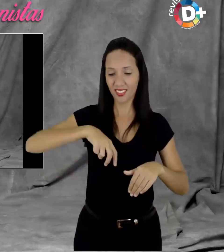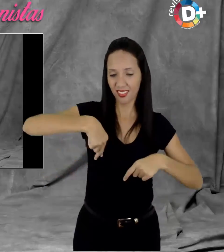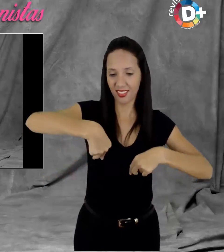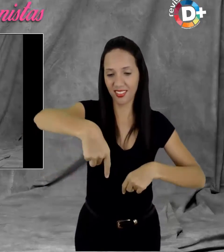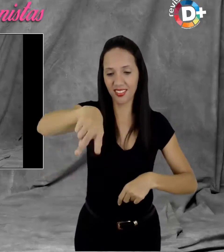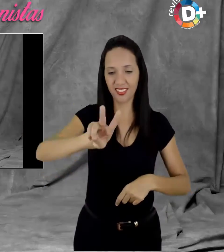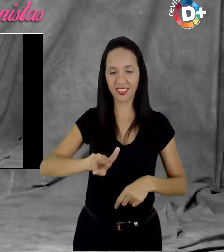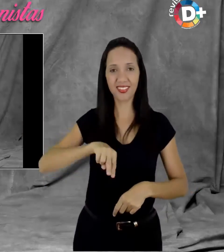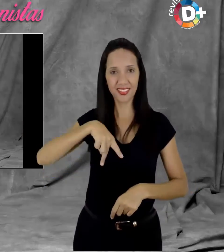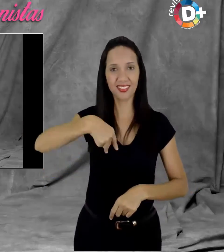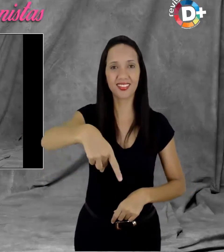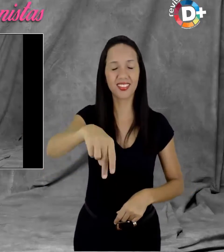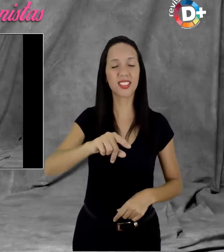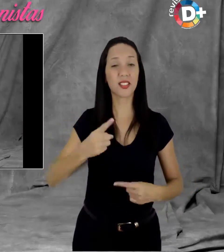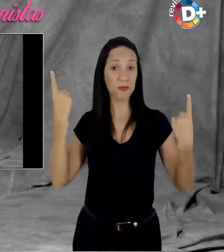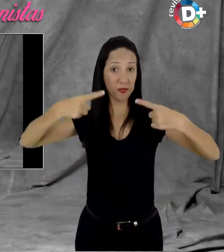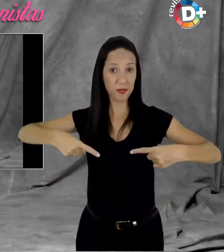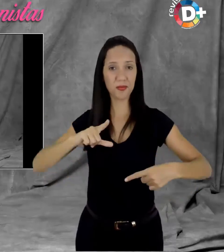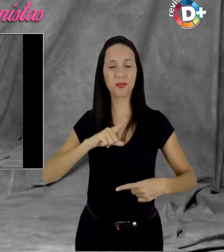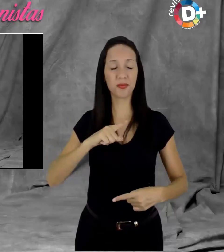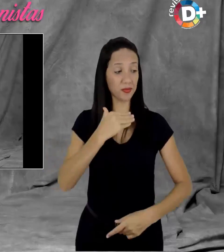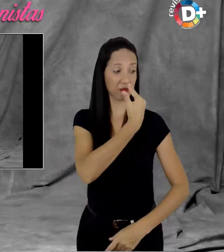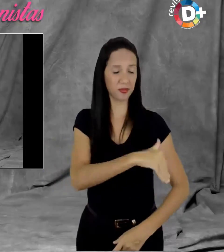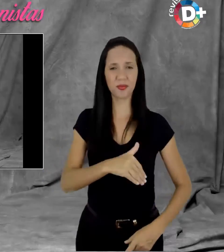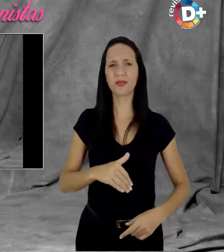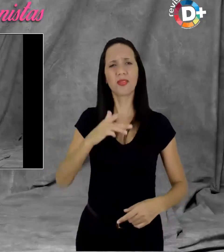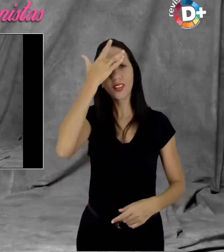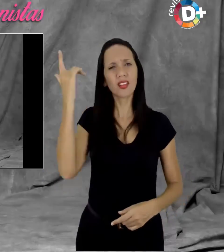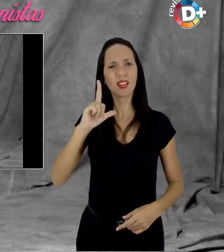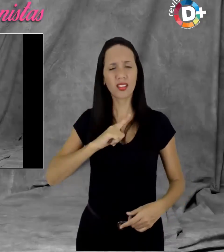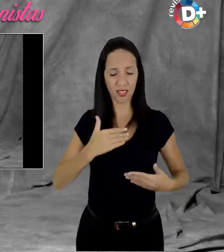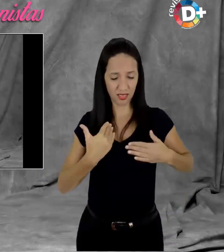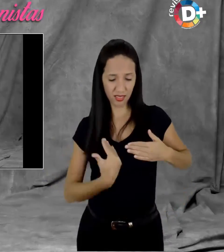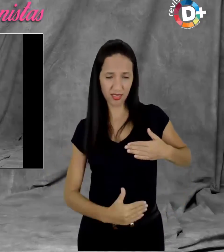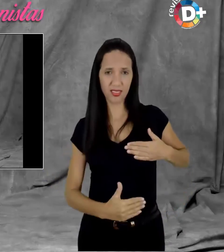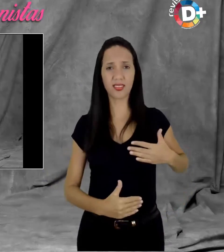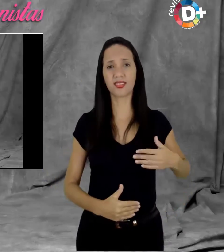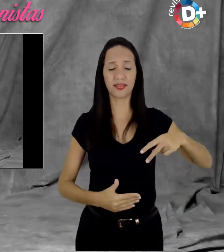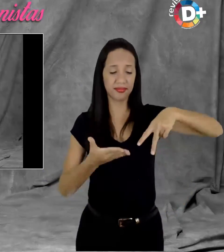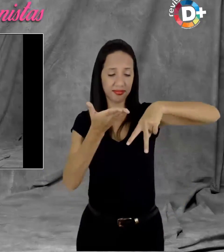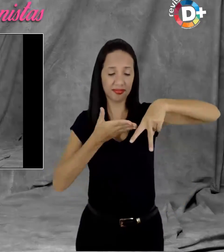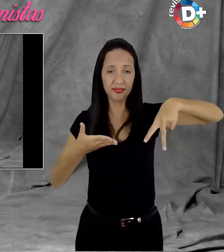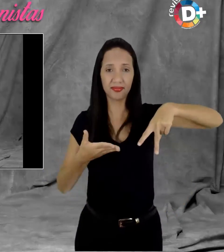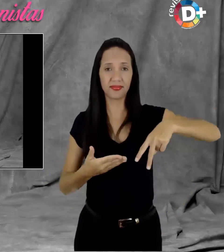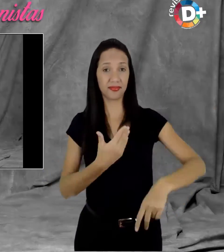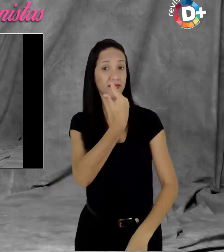natação. Todo mundo que perde uma parte do corpo, seja uma mama, seja uma perna,